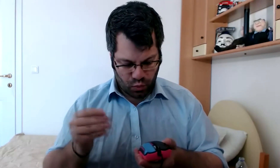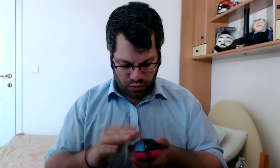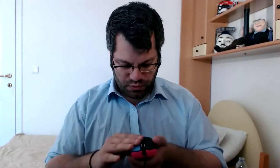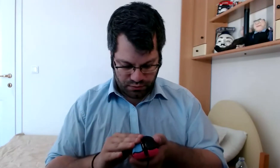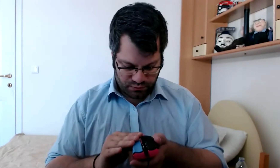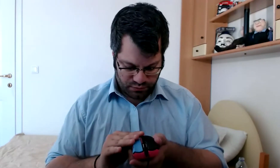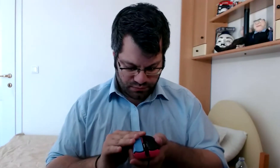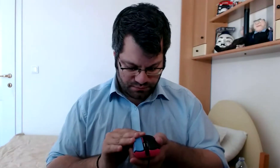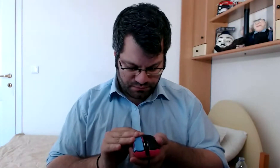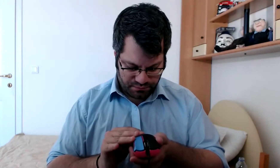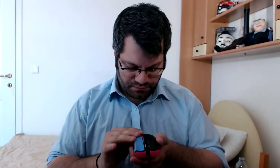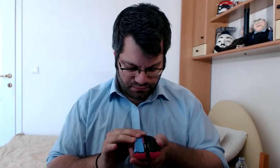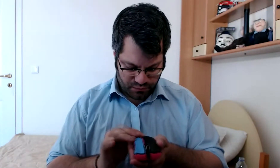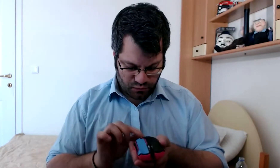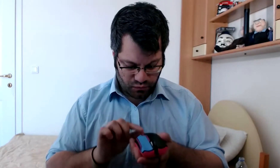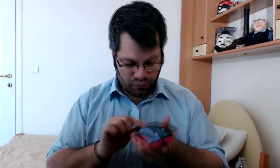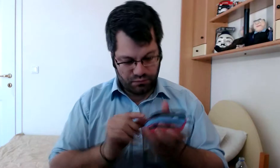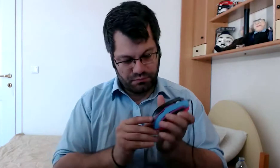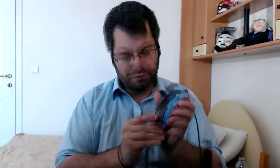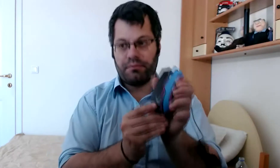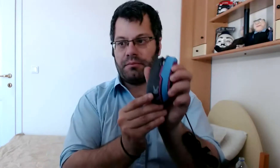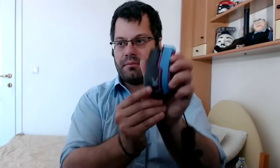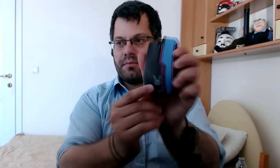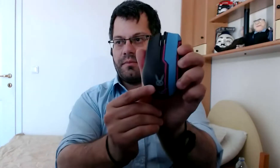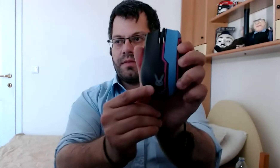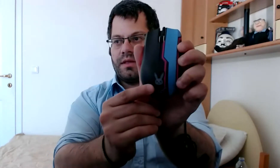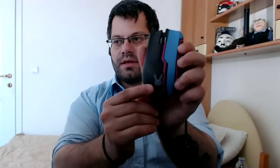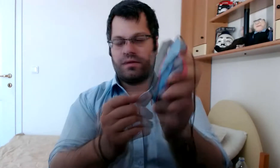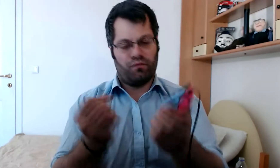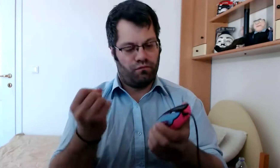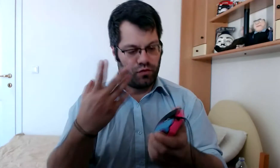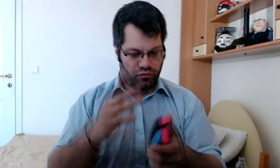Είναι πλαστικό. Εδώ έχει φως.